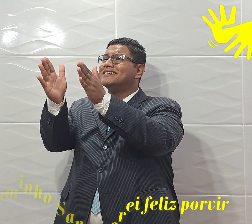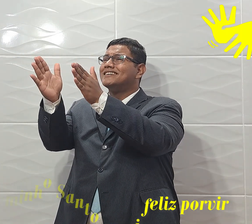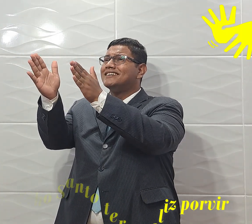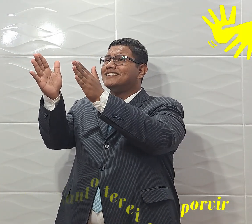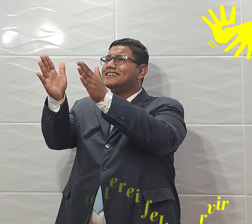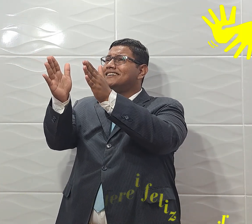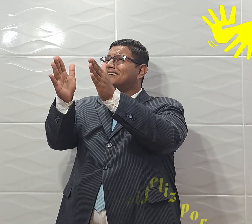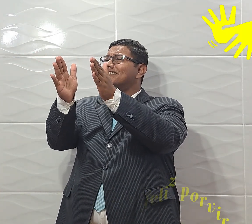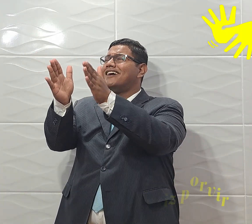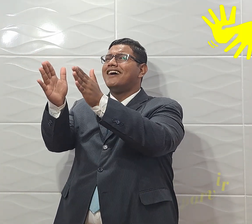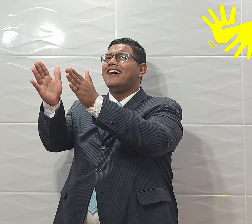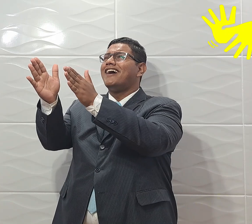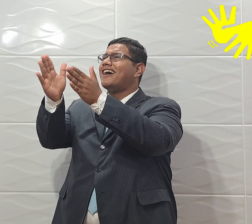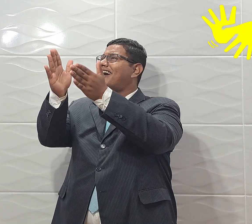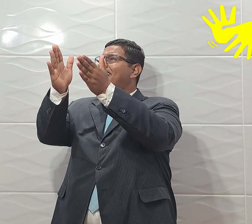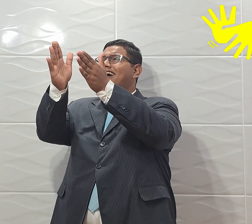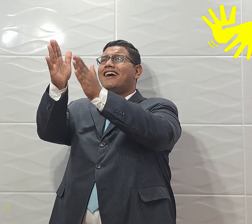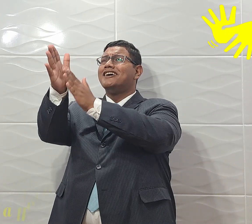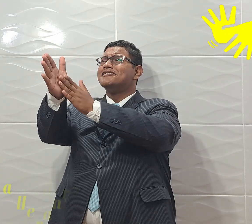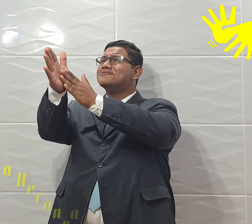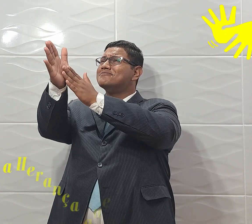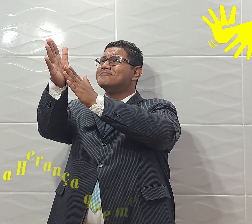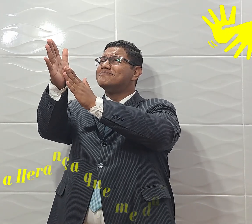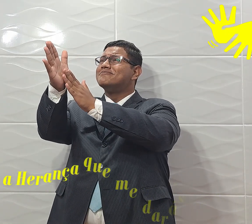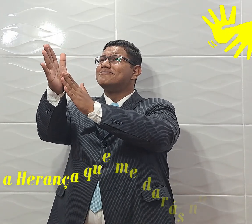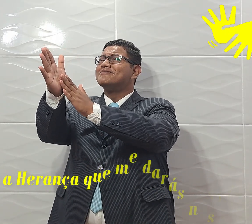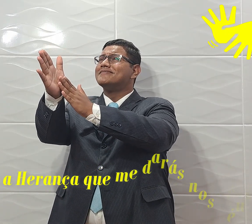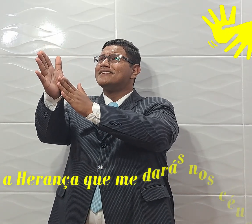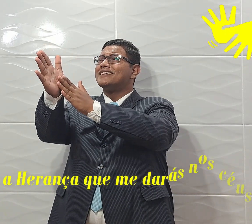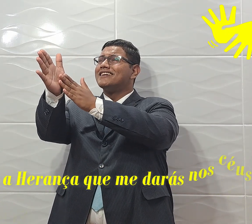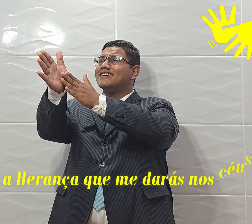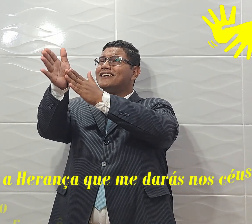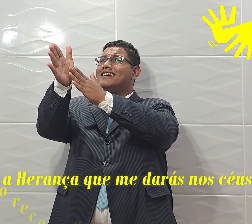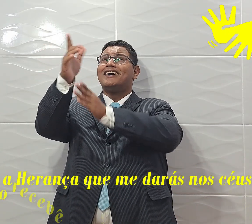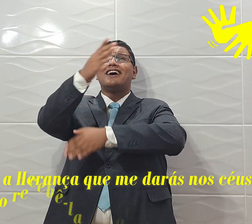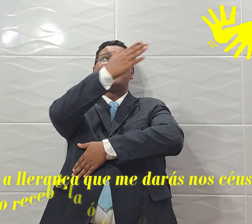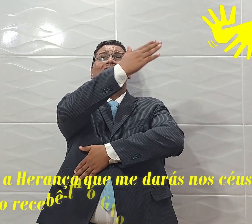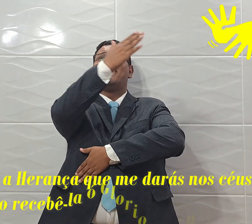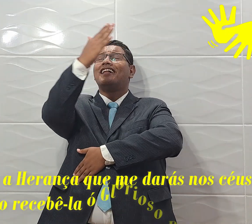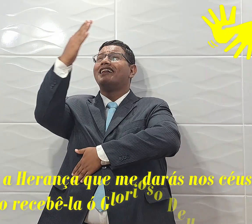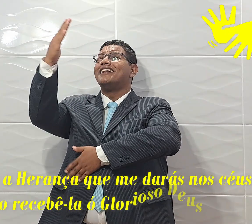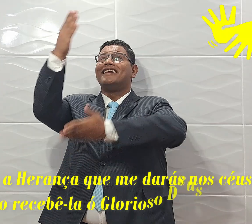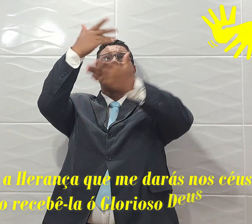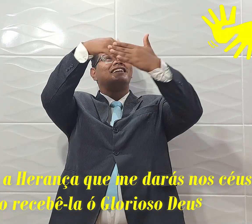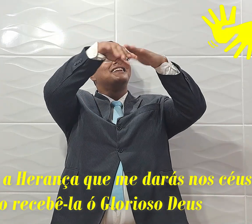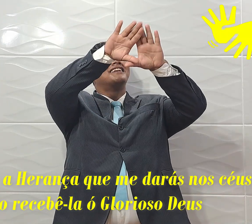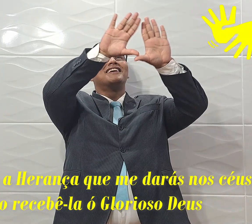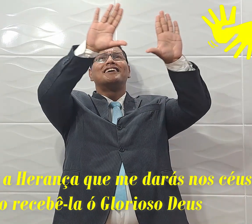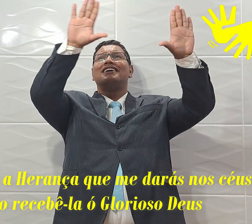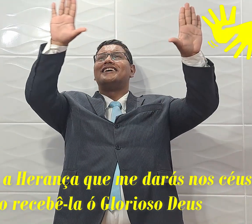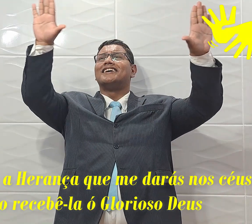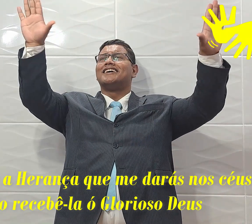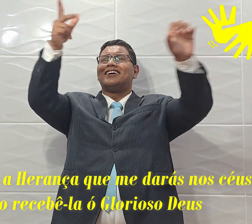terei feliz por vir. Quão bela é a herança que